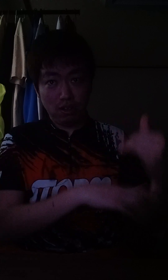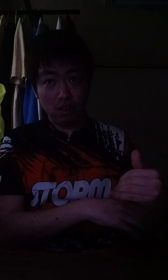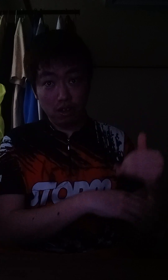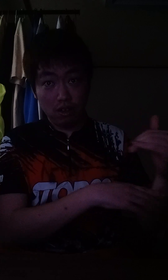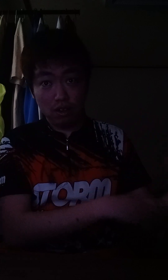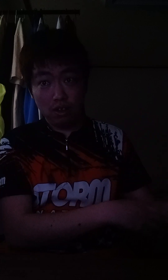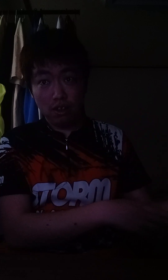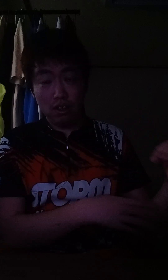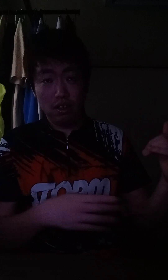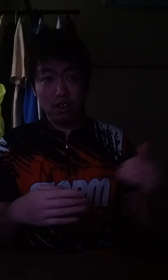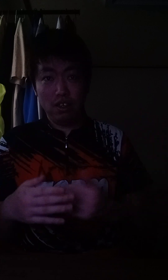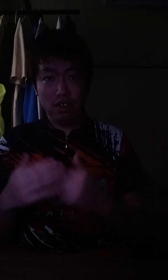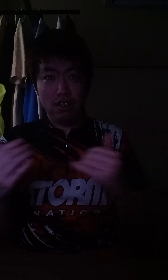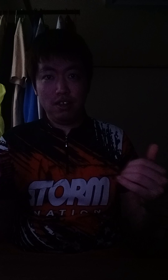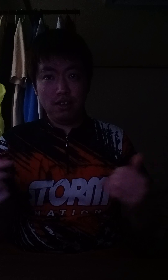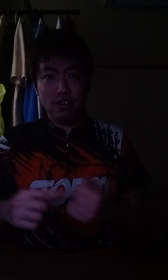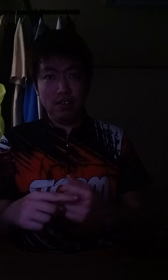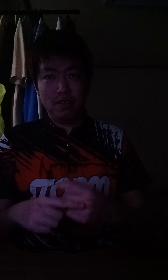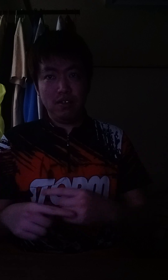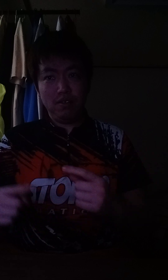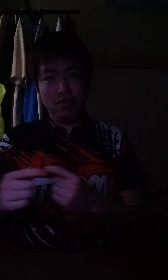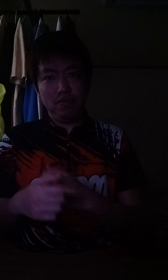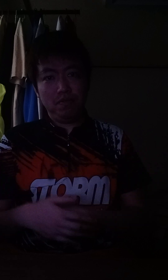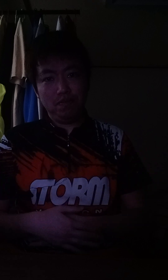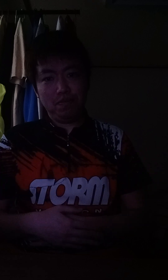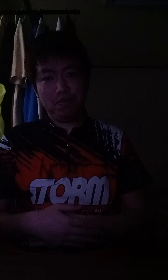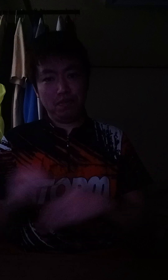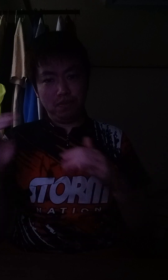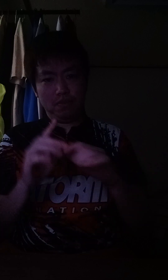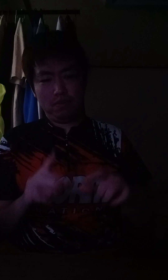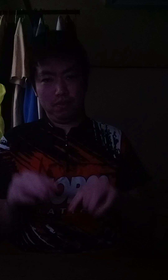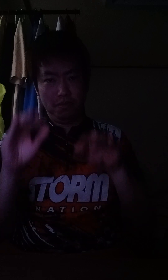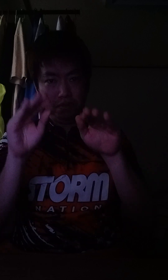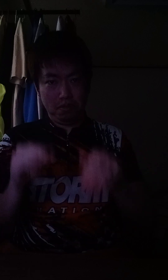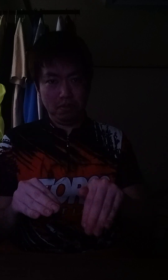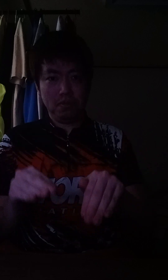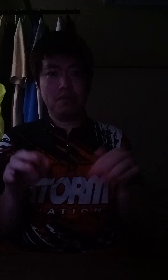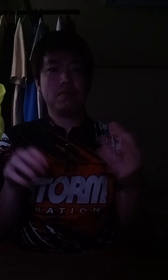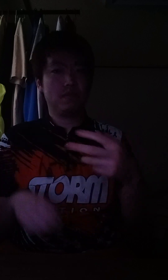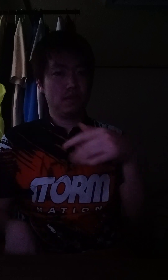들어가다 보니까 뭐 다른 생활 좀 줄이고 그래서 뭐